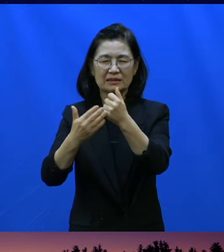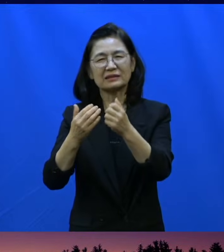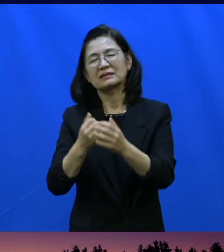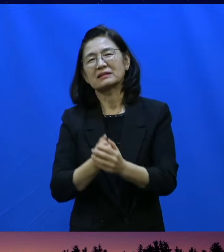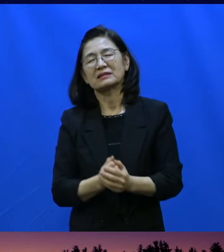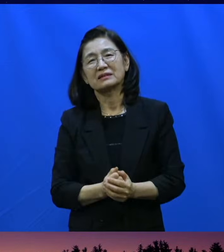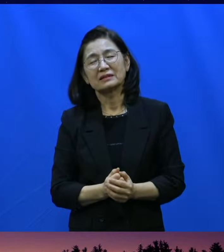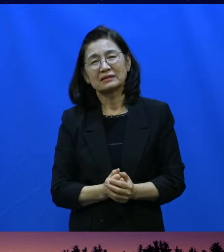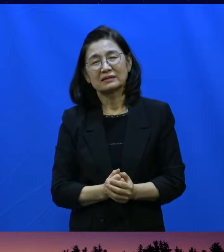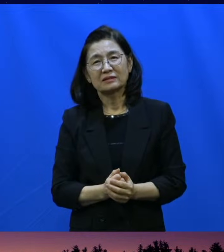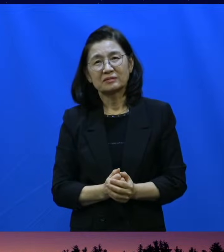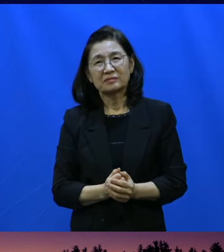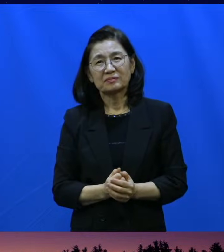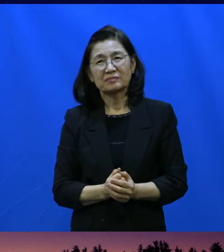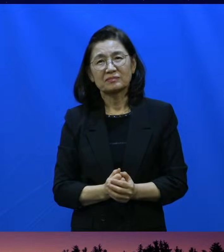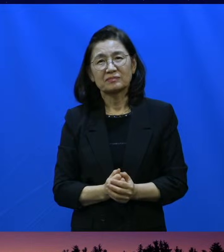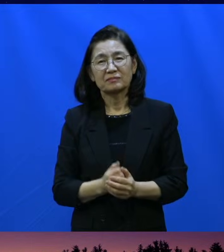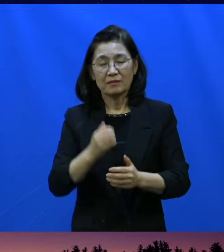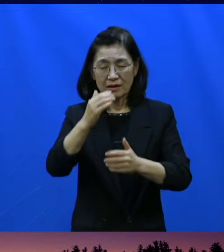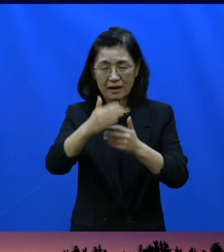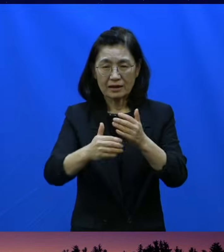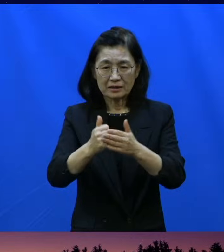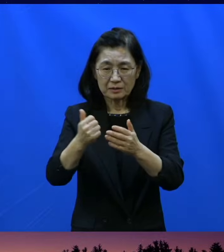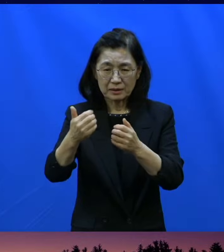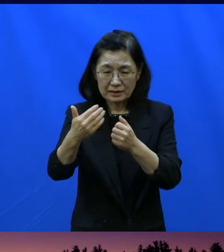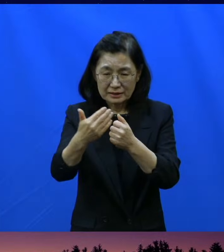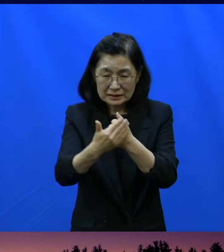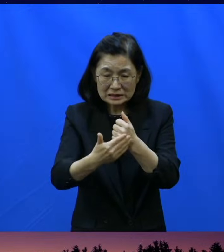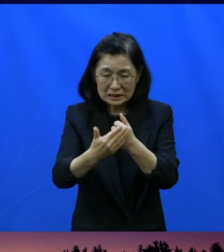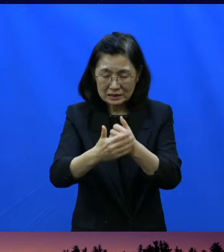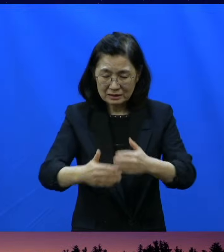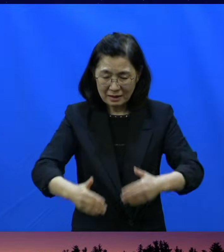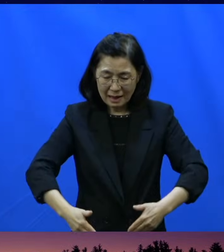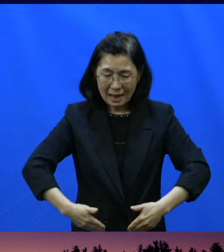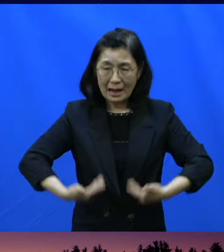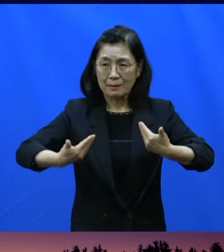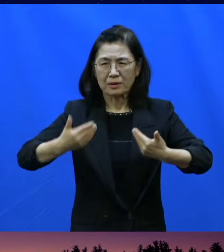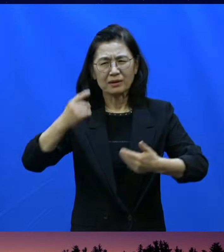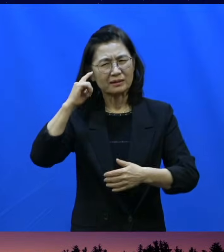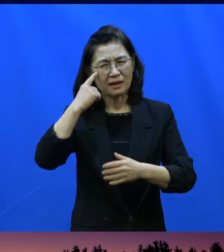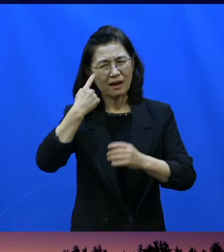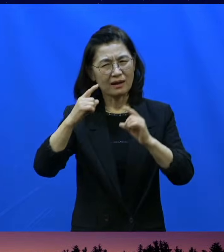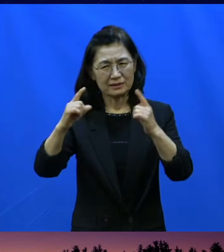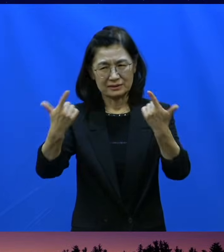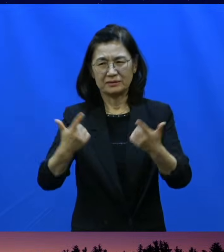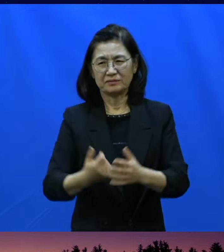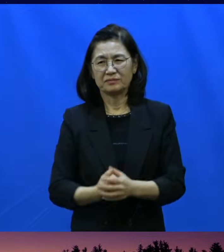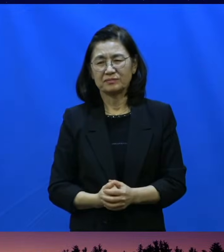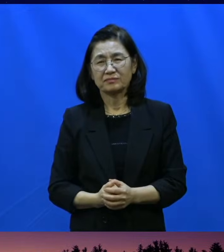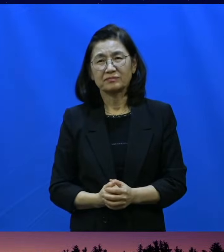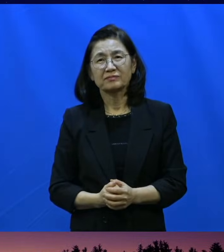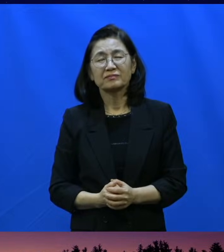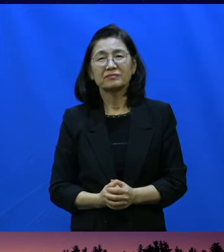사람들이 아니에요. 은혜를 결코 가볍게 다뤄서는 안 된다는 거예요.